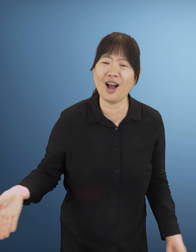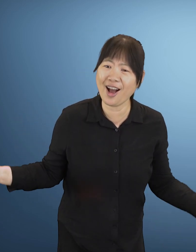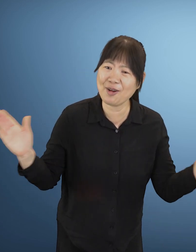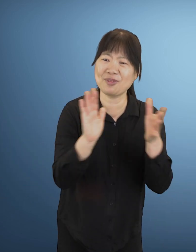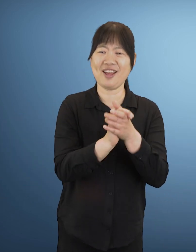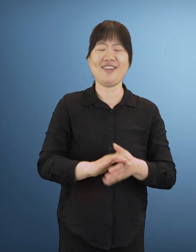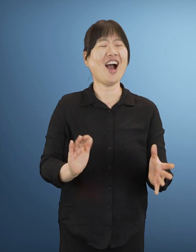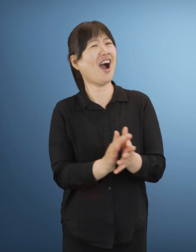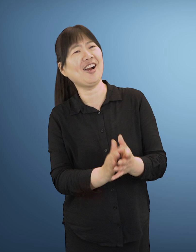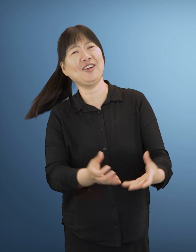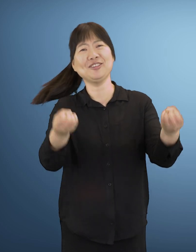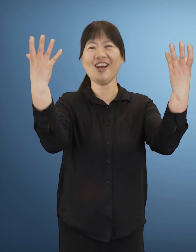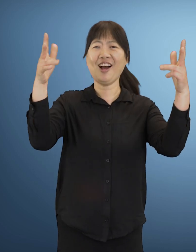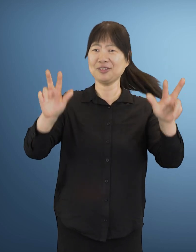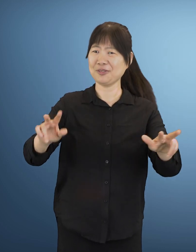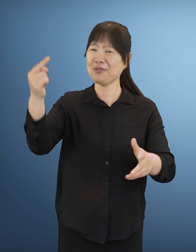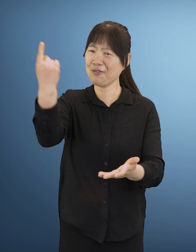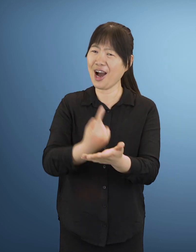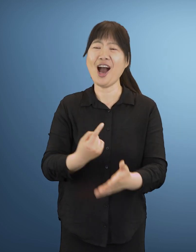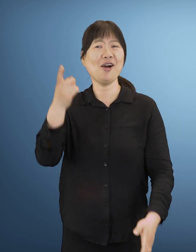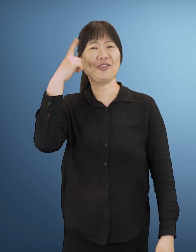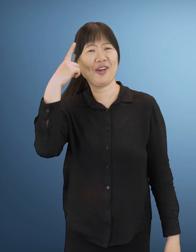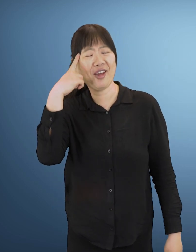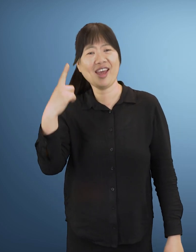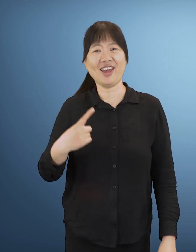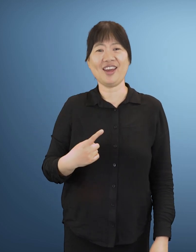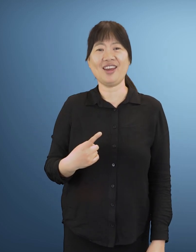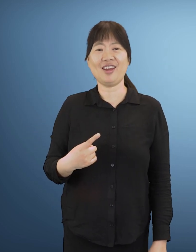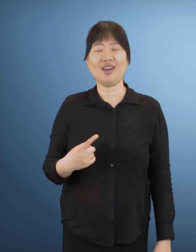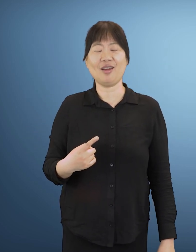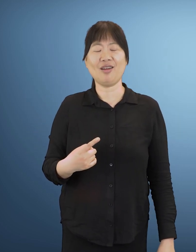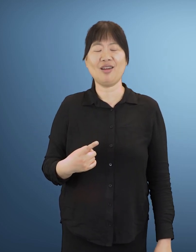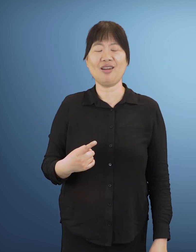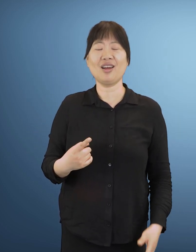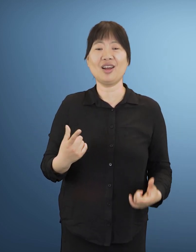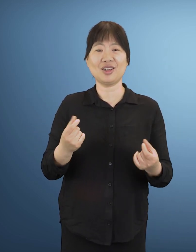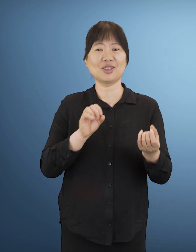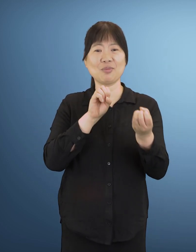할렐루야, 이제 오셨군요. 여기 그럴 사람이 있어요?